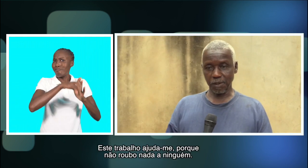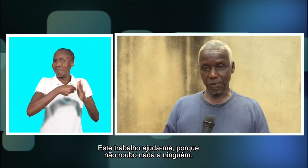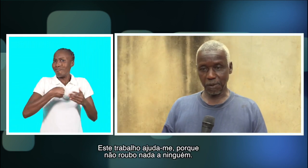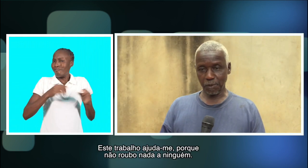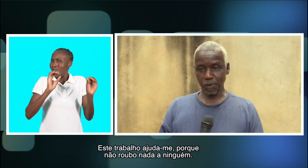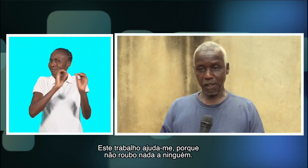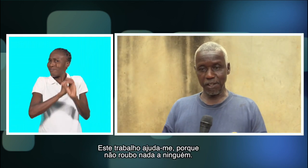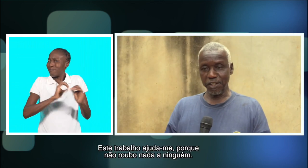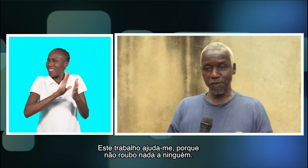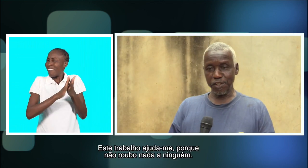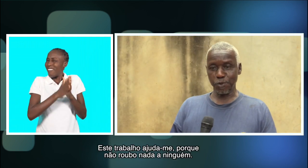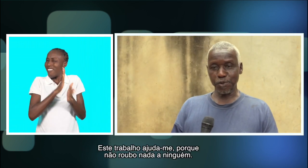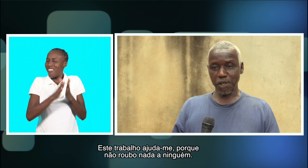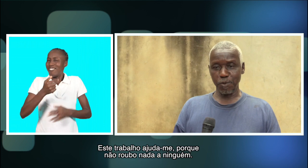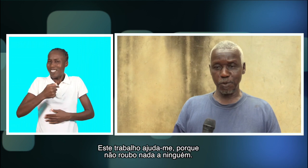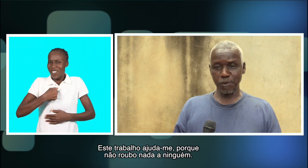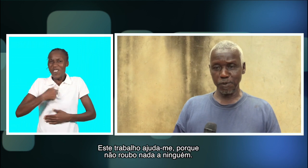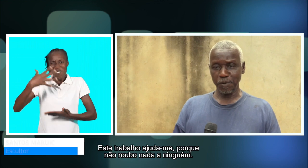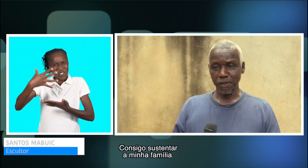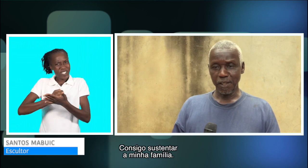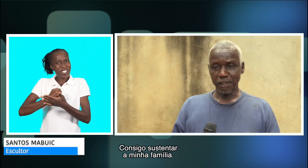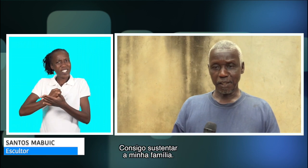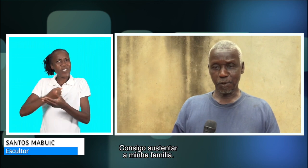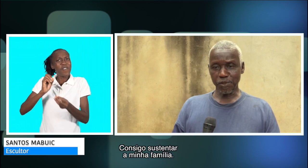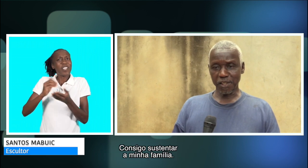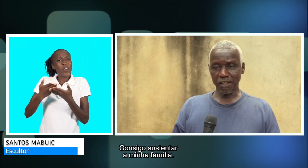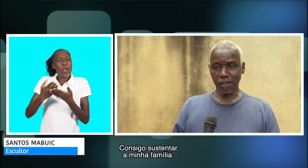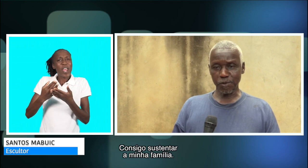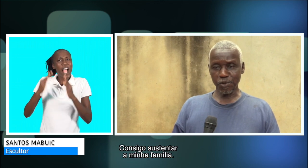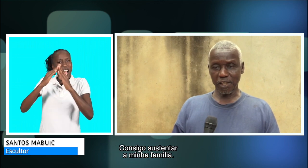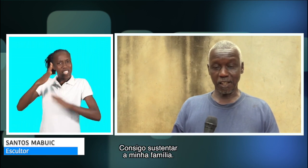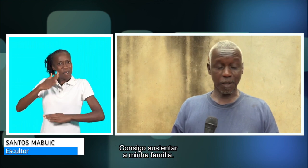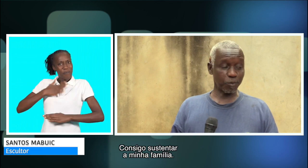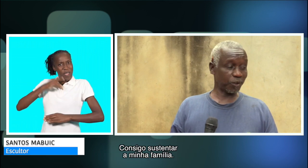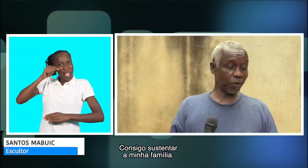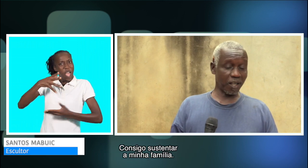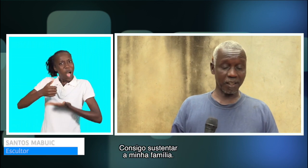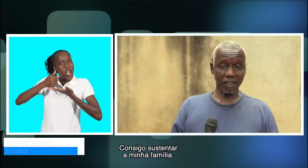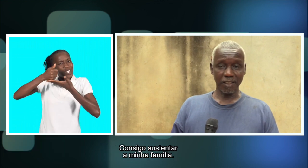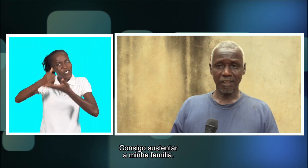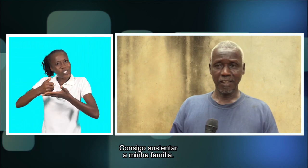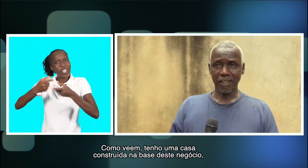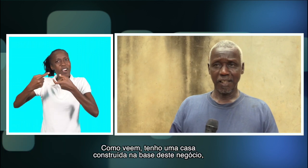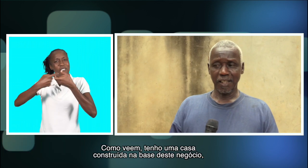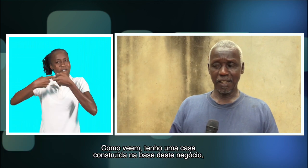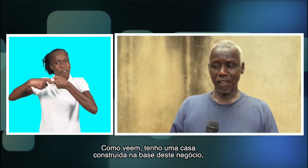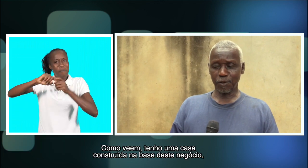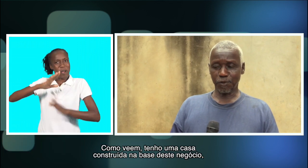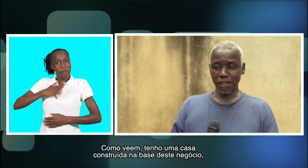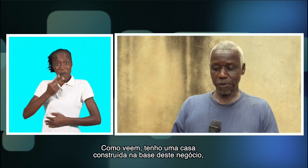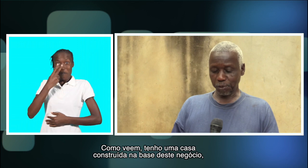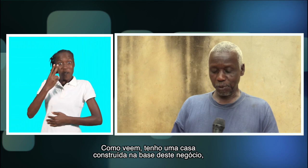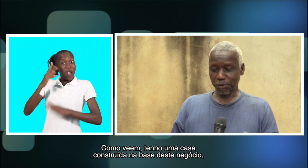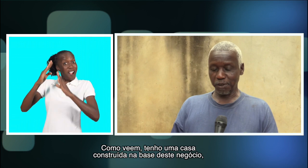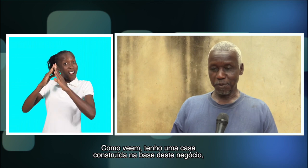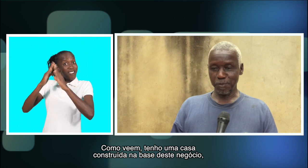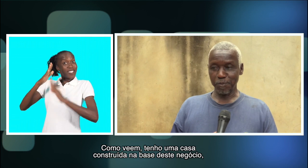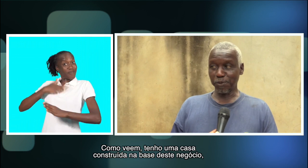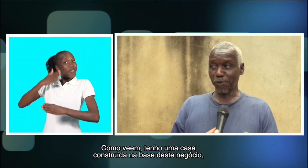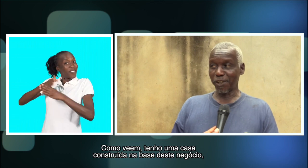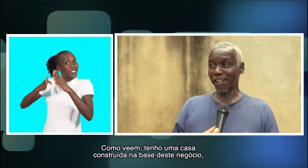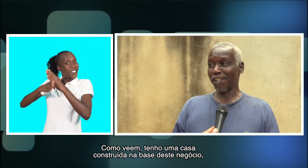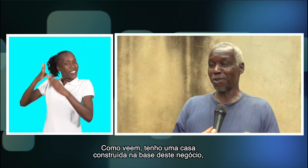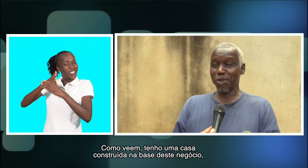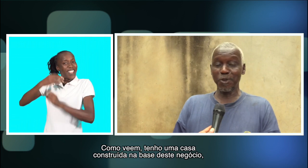porque não roubo nada a ninguém. Consigo sustentar a minha família. Como vê, tenho uma casa